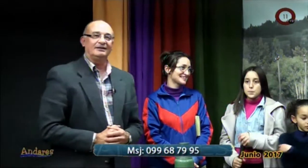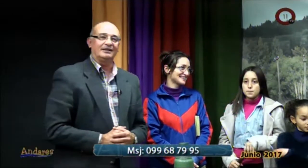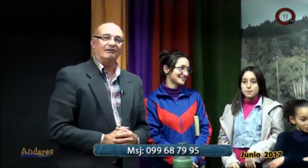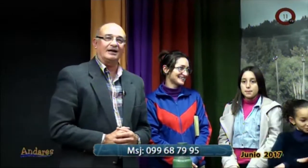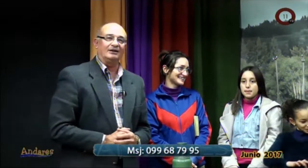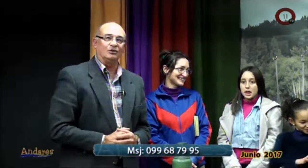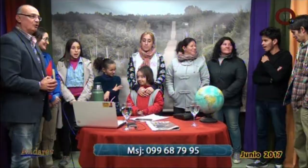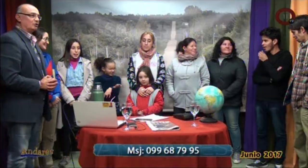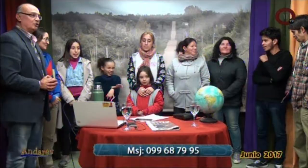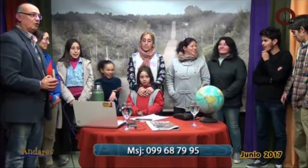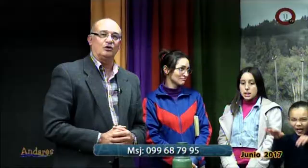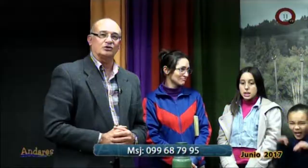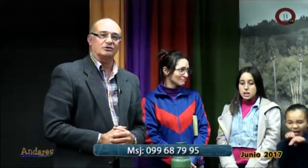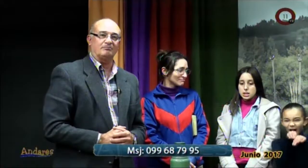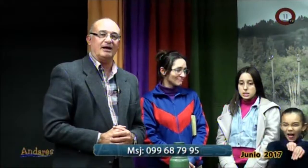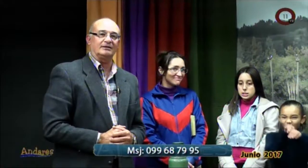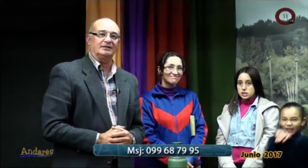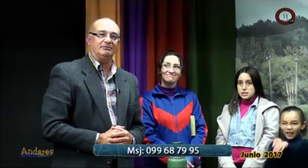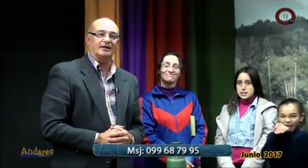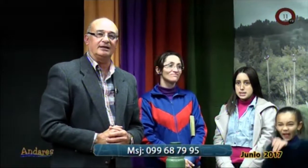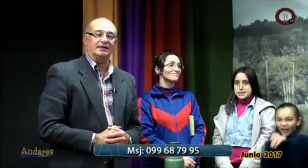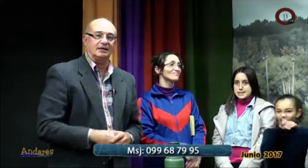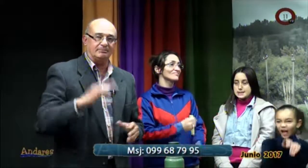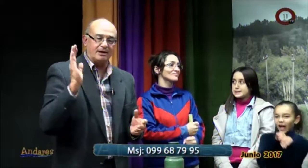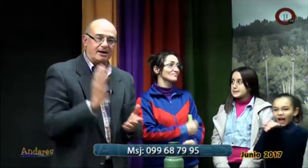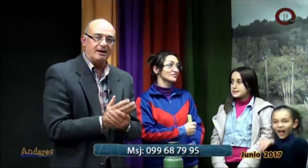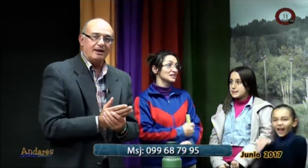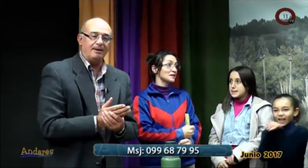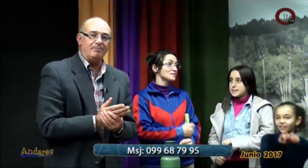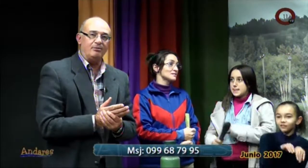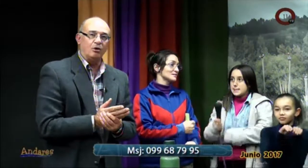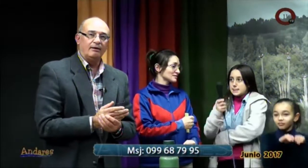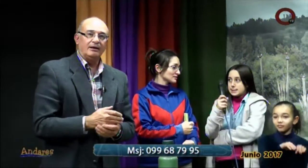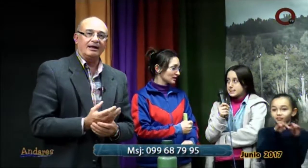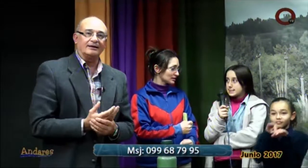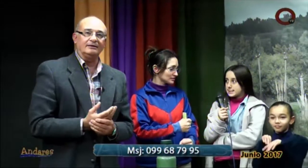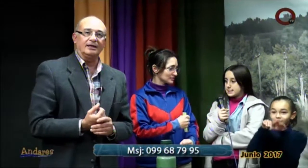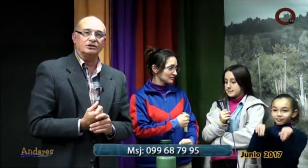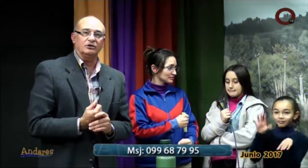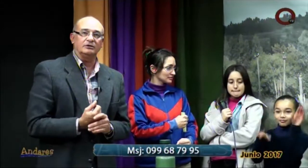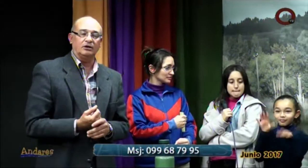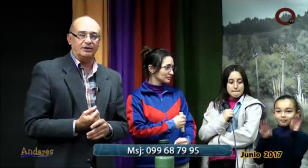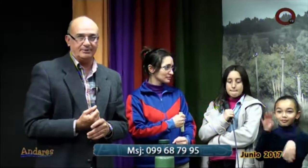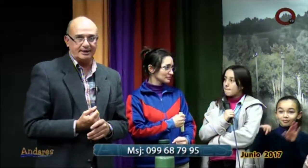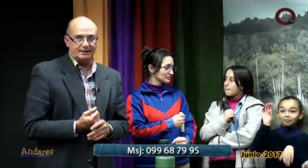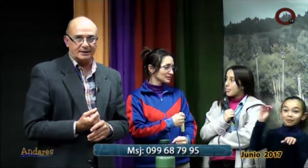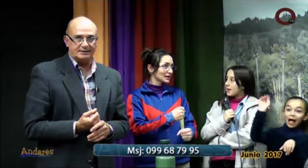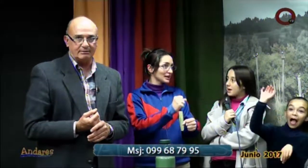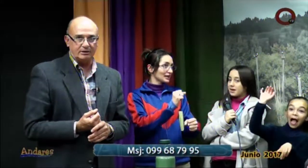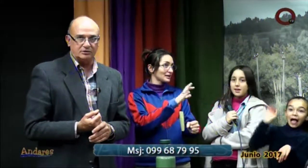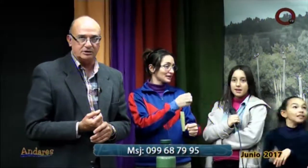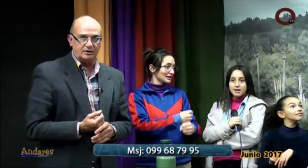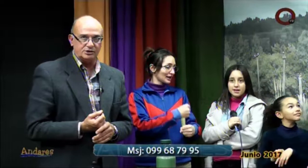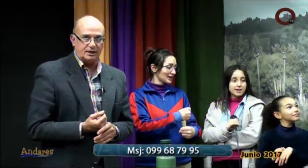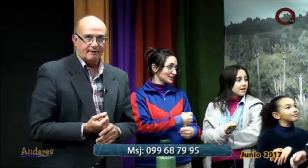trabajando Todos los martes y viernes que sale este programa en vivo La reiteración de los días viernes, sale el